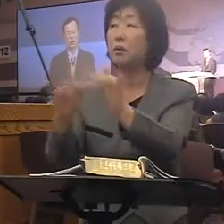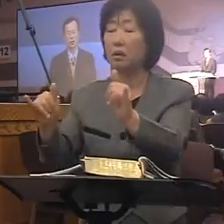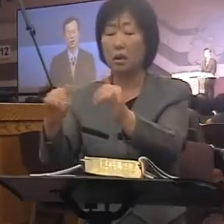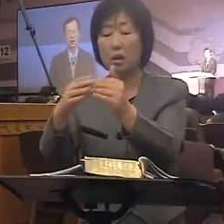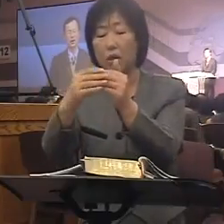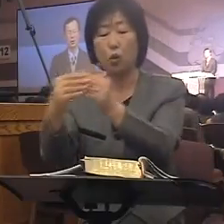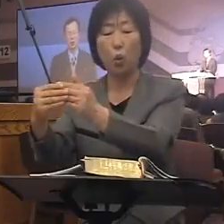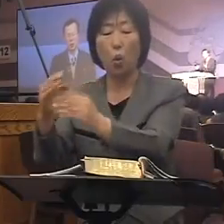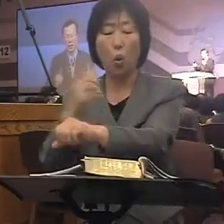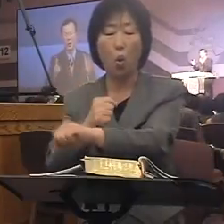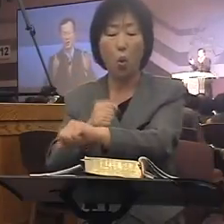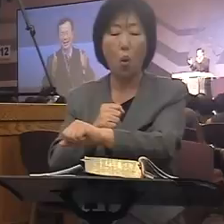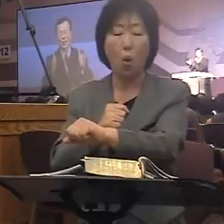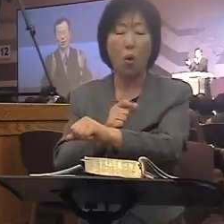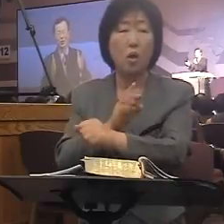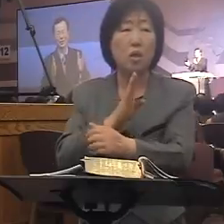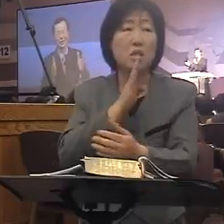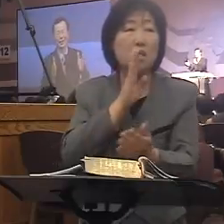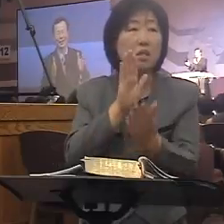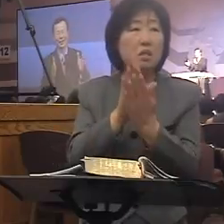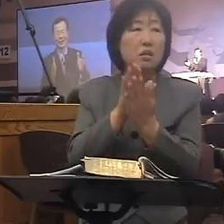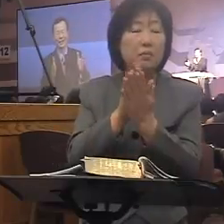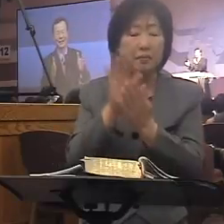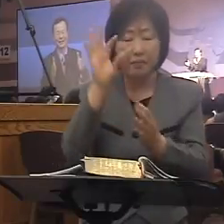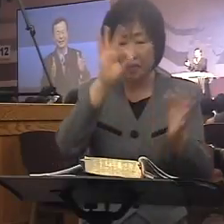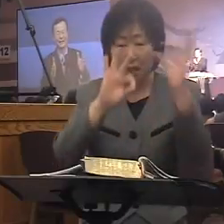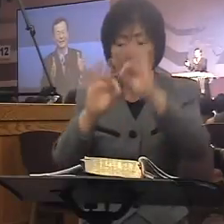인도하시어서 친히 찾아오십니까?